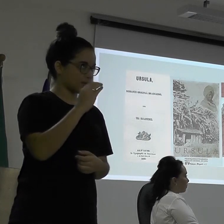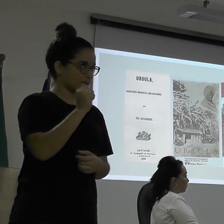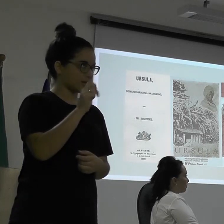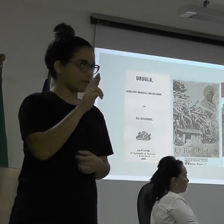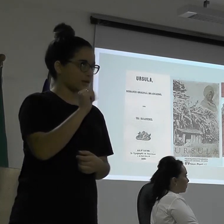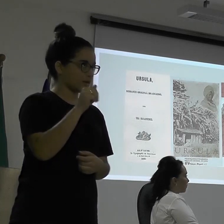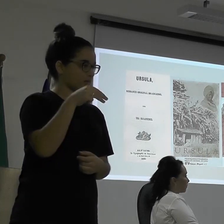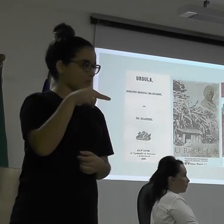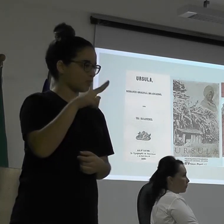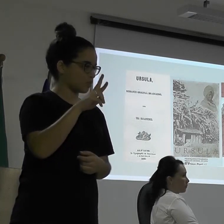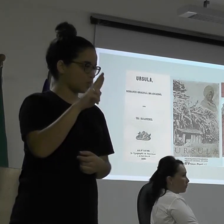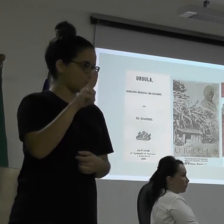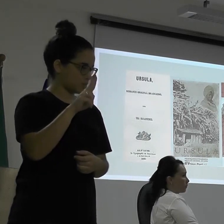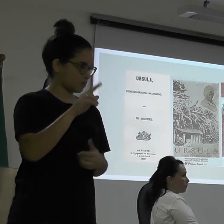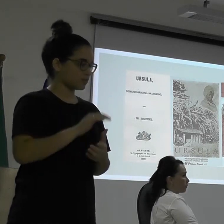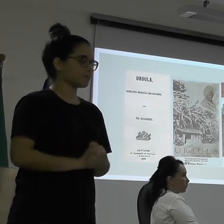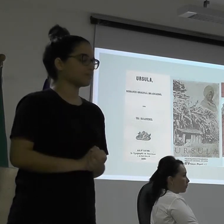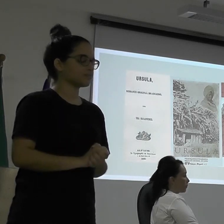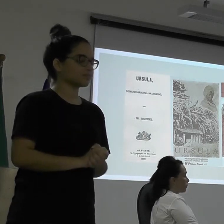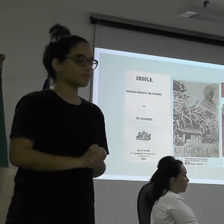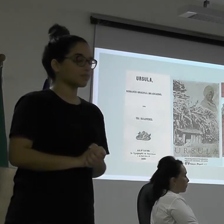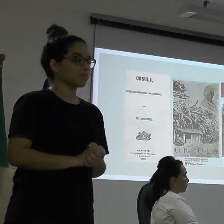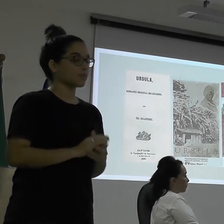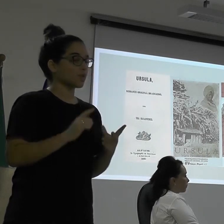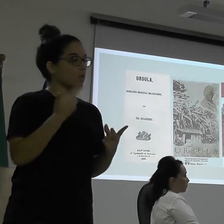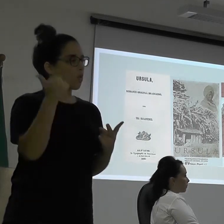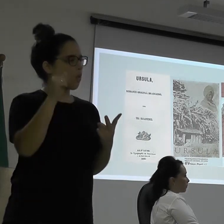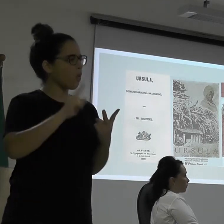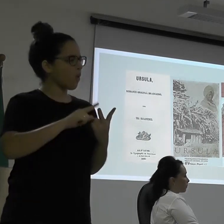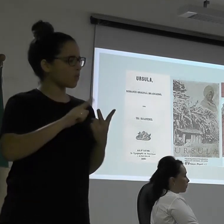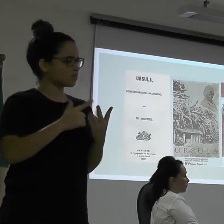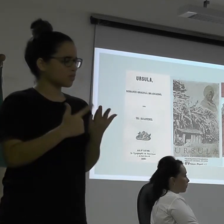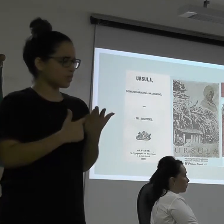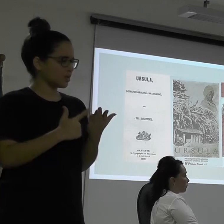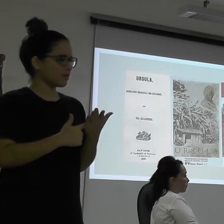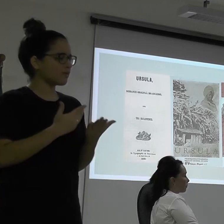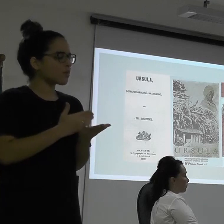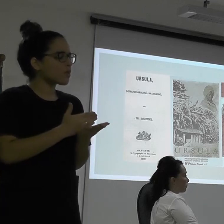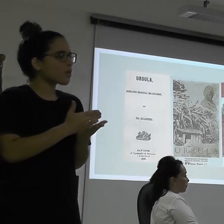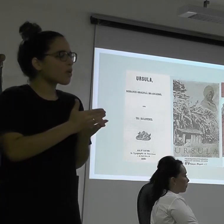Conto Escrava, Régia Agostinho da Silva cita: o conto